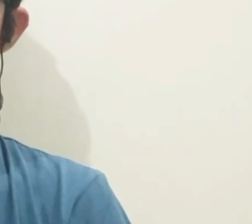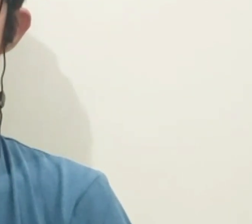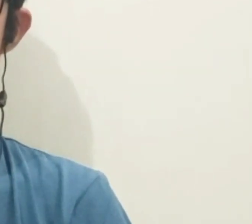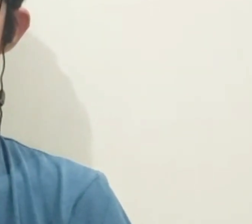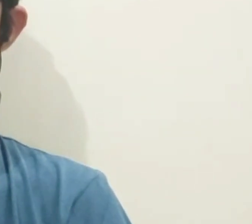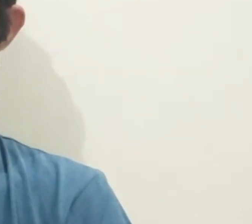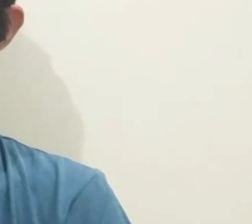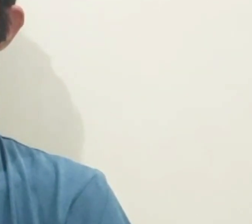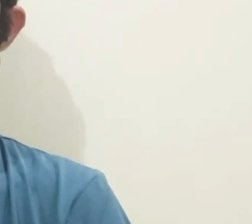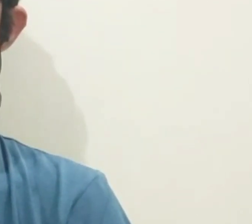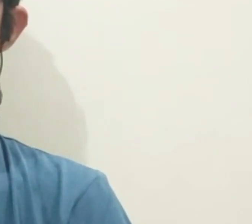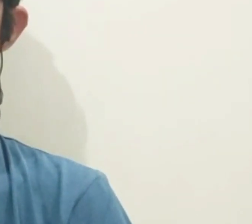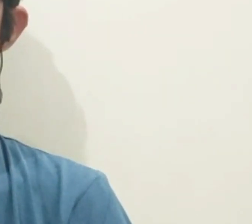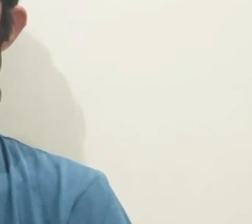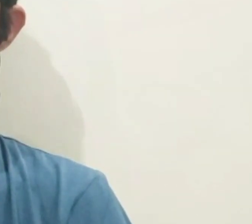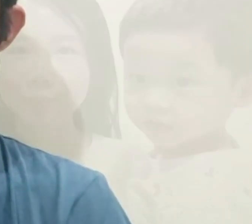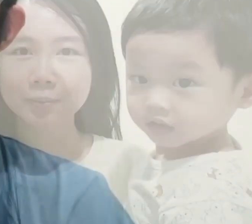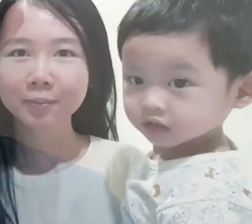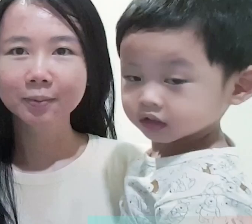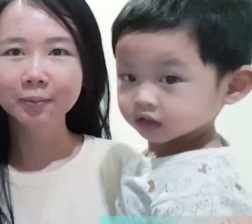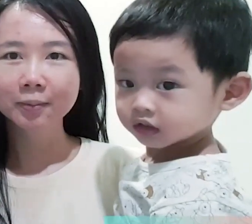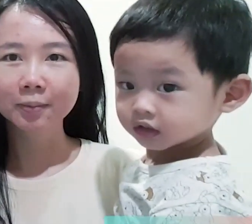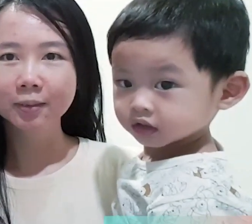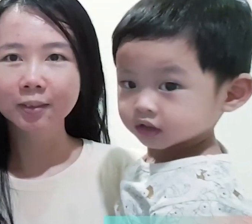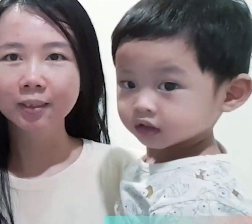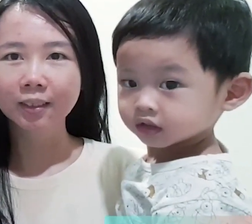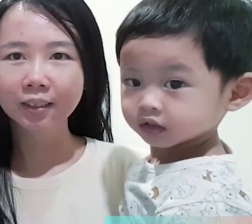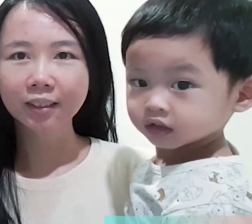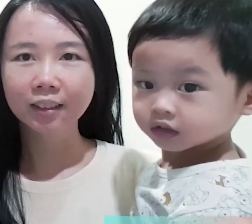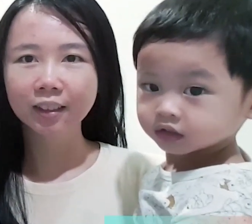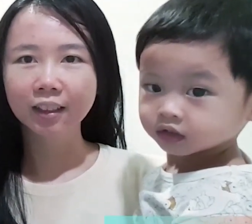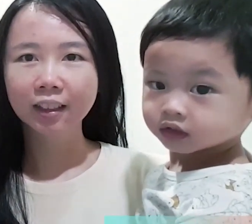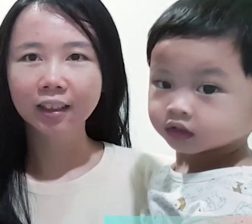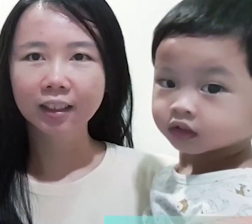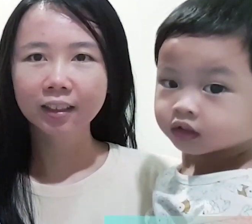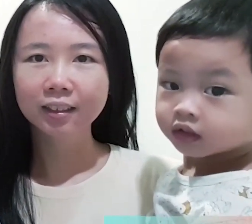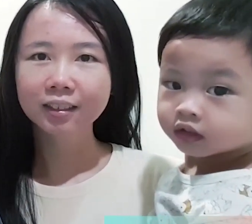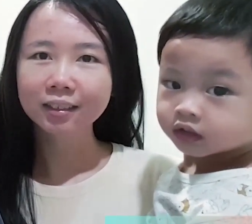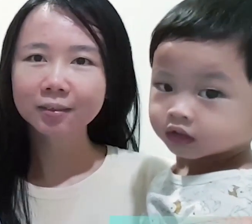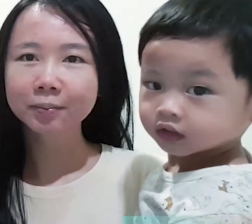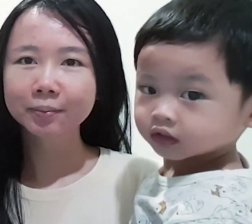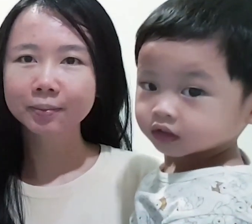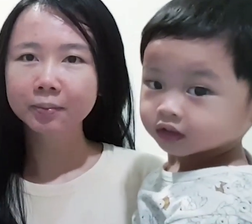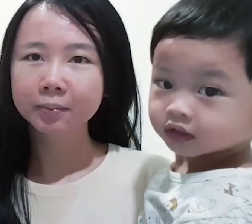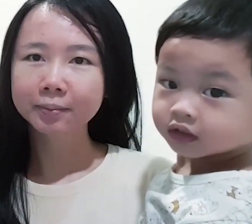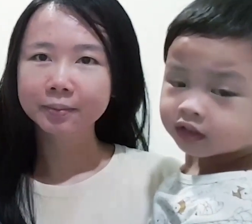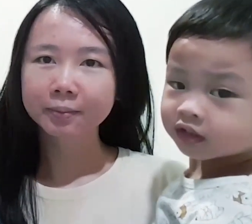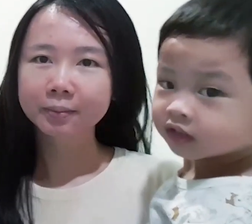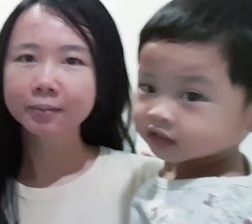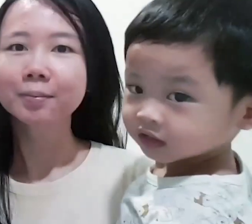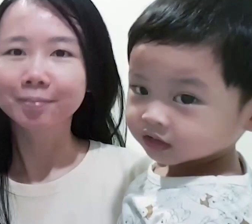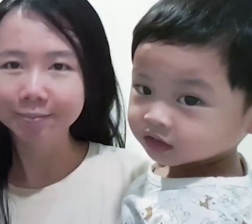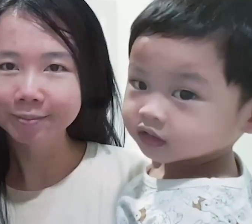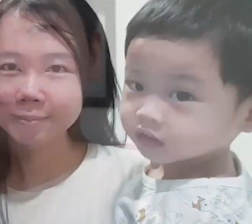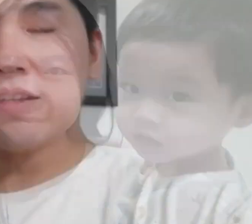juga kesempatan untuk merasakan sukacita. Alasan kami berdua melayani adalah karena kami berdua ingin menyenangkan hati